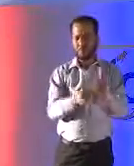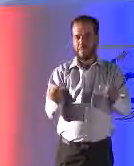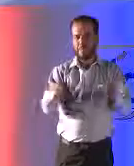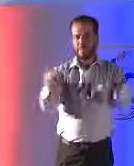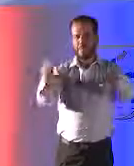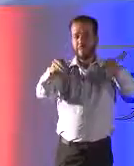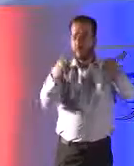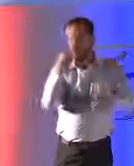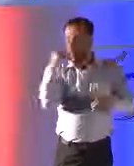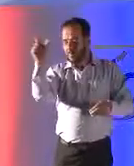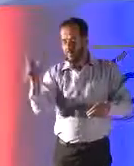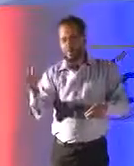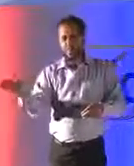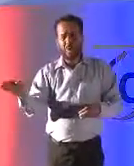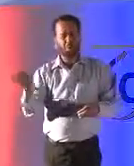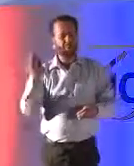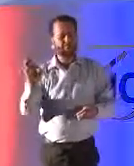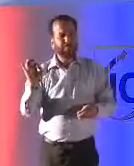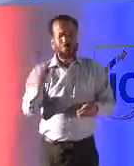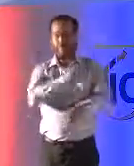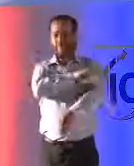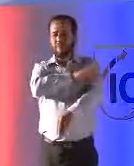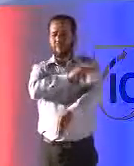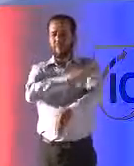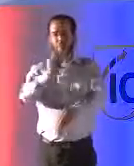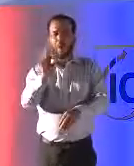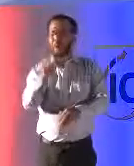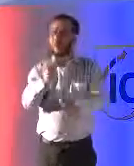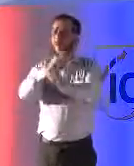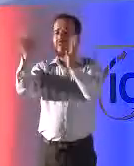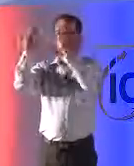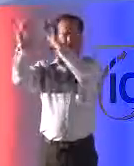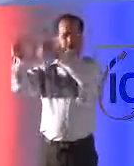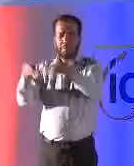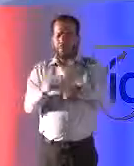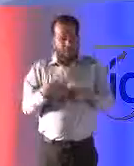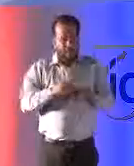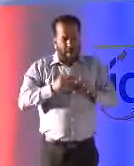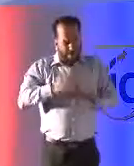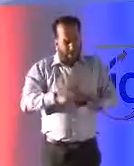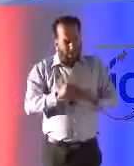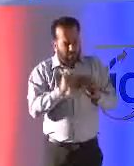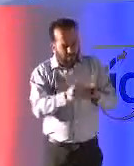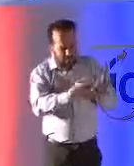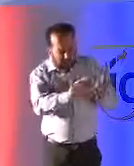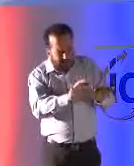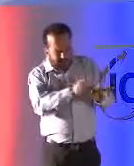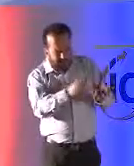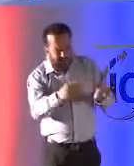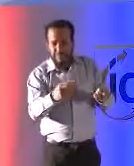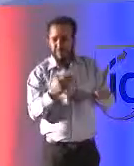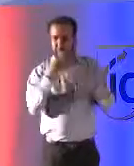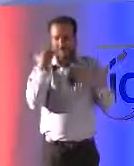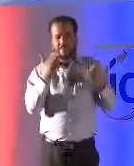عندما الشخص الكفيف يكون موظف في مجال ما ولكن لا يمكنه أن يكمل عمله